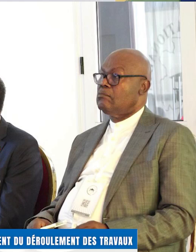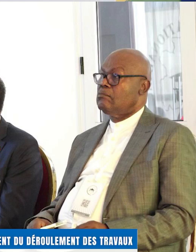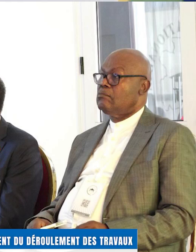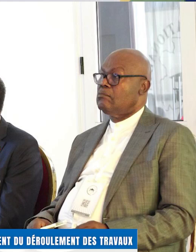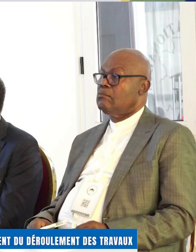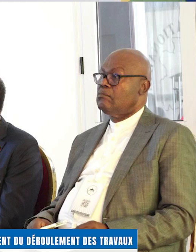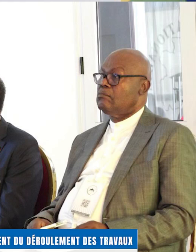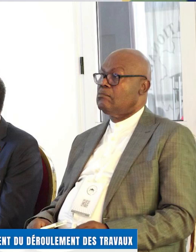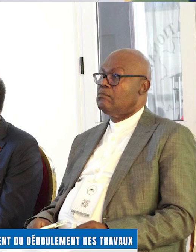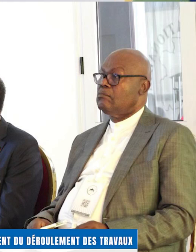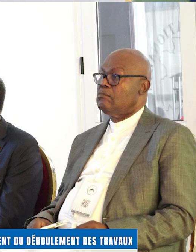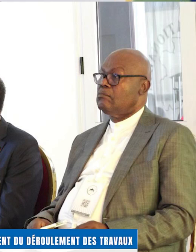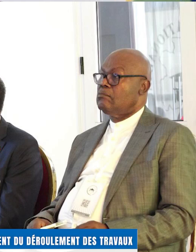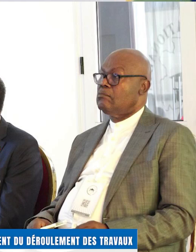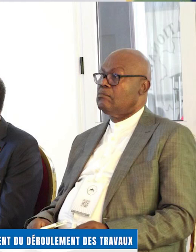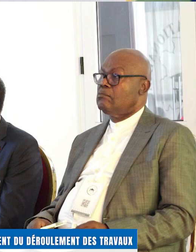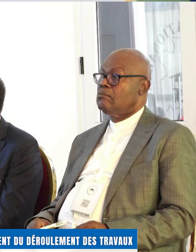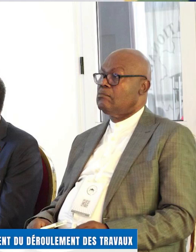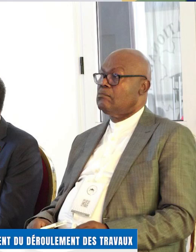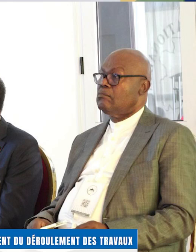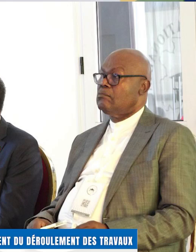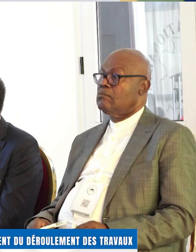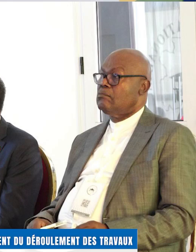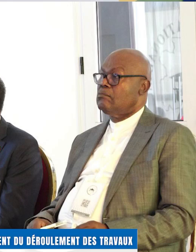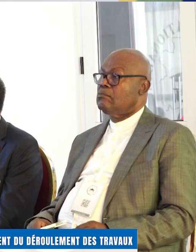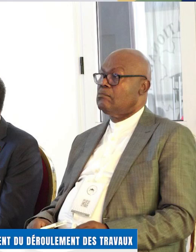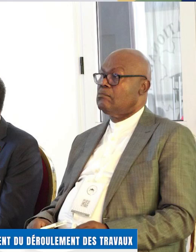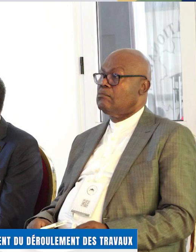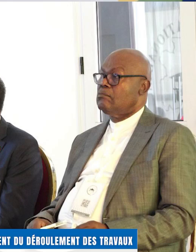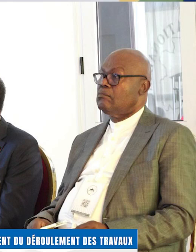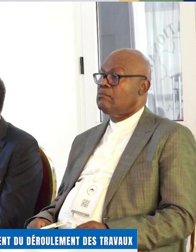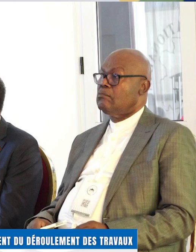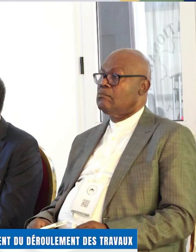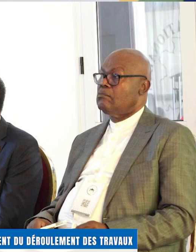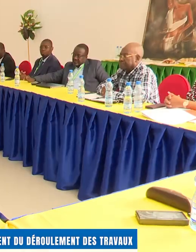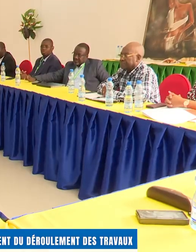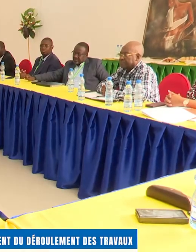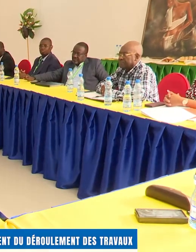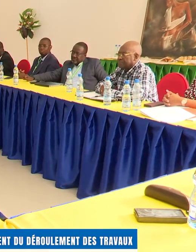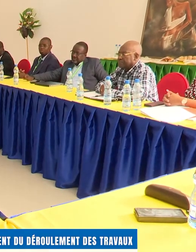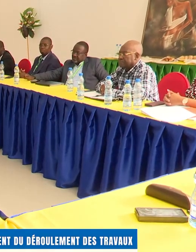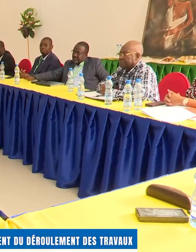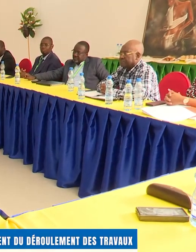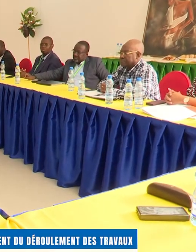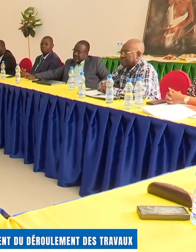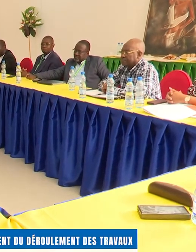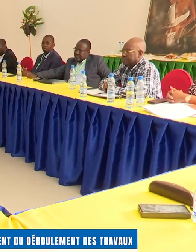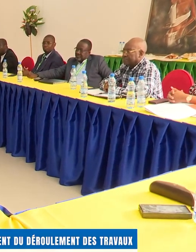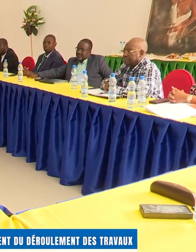l'Afrique centrale, chef de bureau régional des Nations Unies pour l'Afrique centrale,